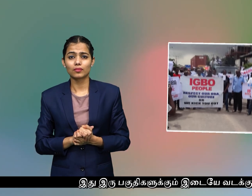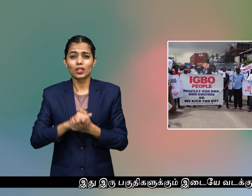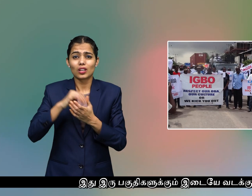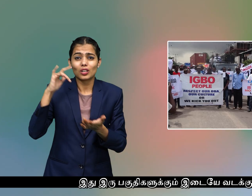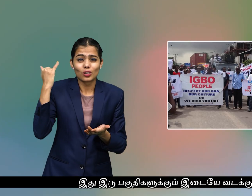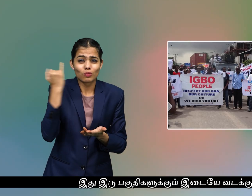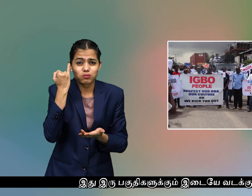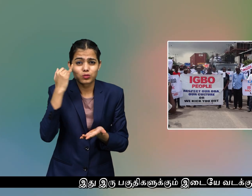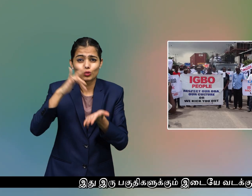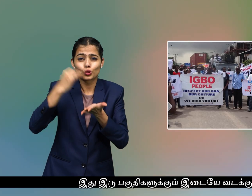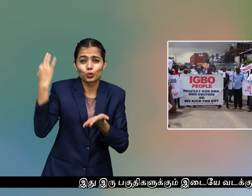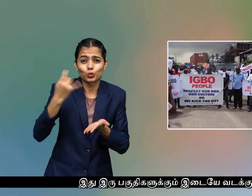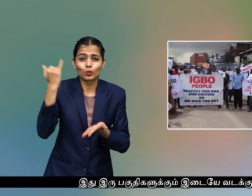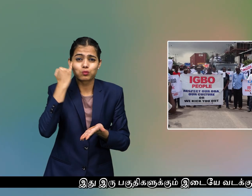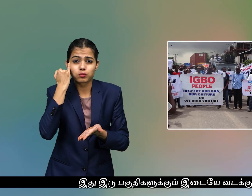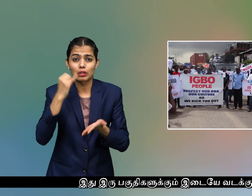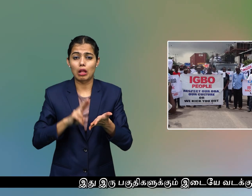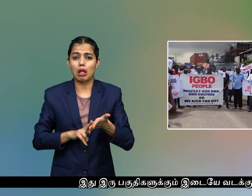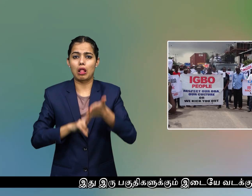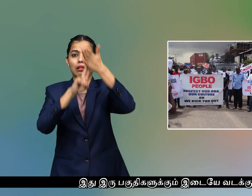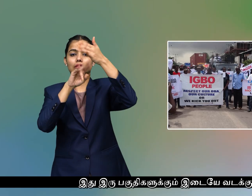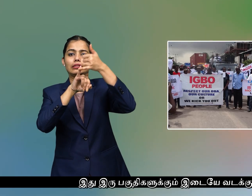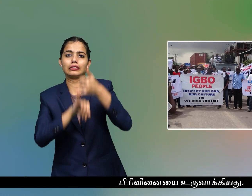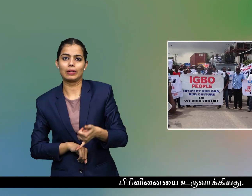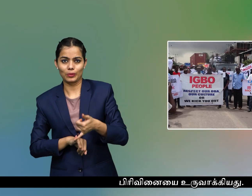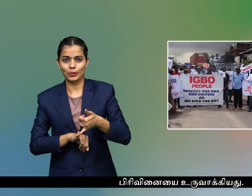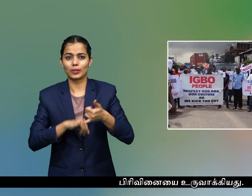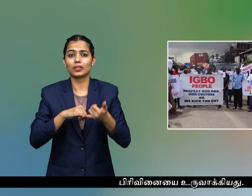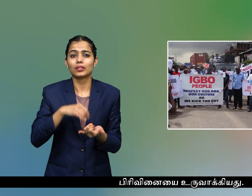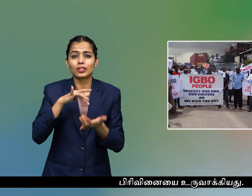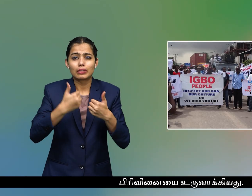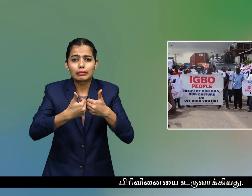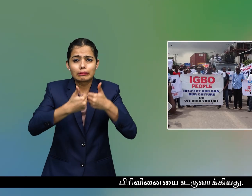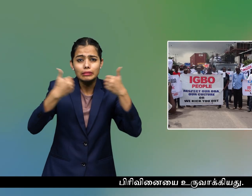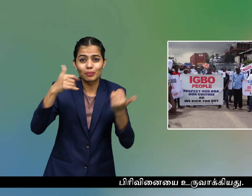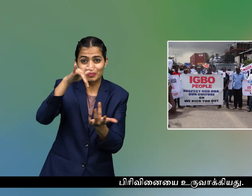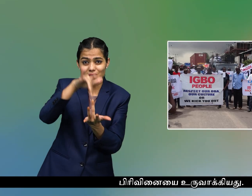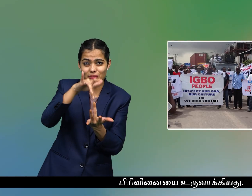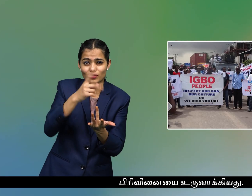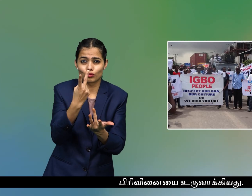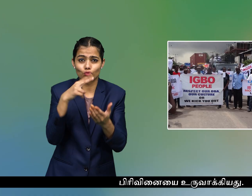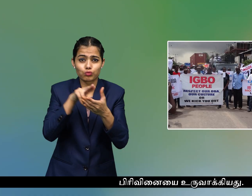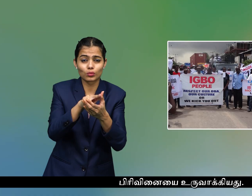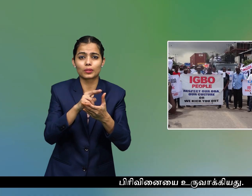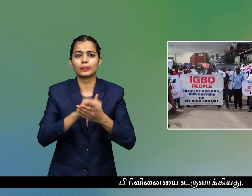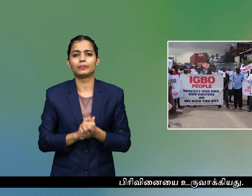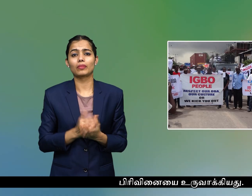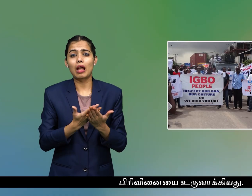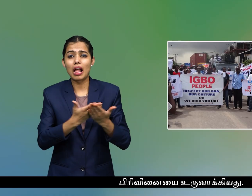இது இரு பகுதிகளுக்கும் இடையே வடக்கு தெற்கு பிரிவினையை உருவாக்கியது.